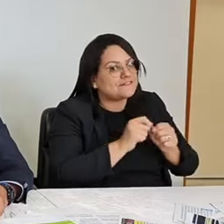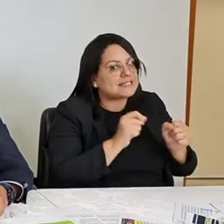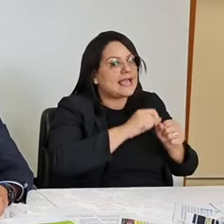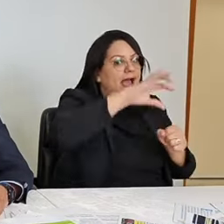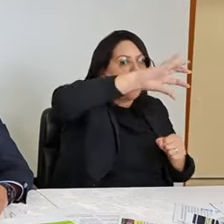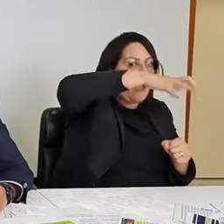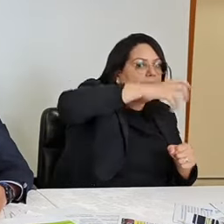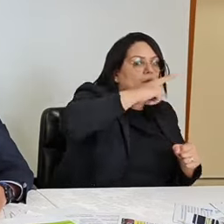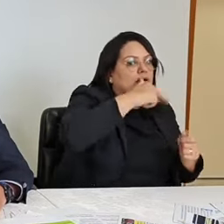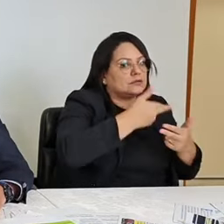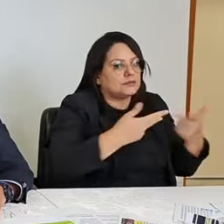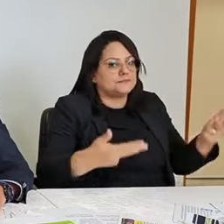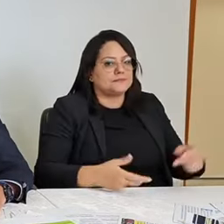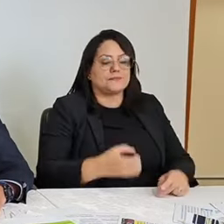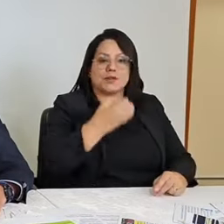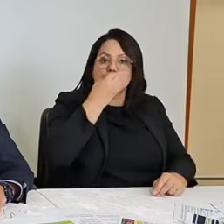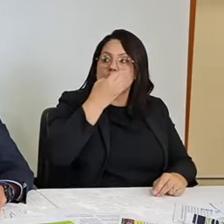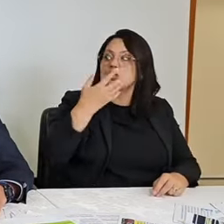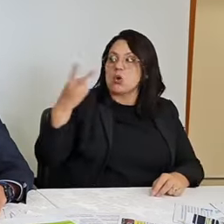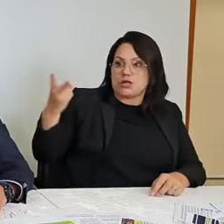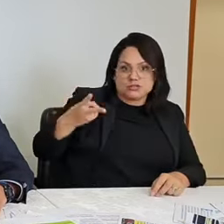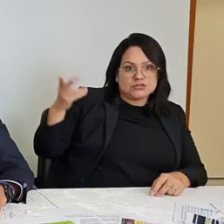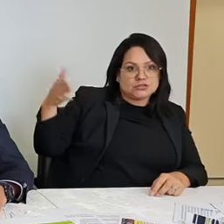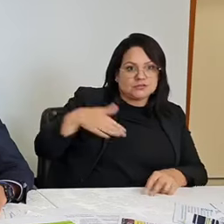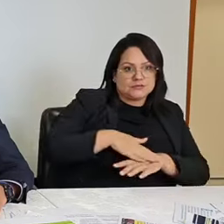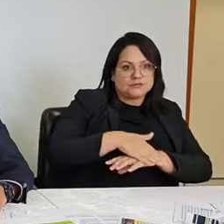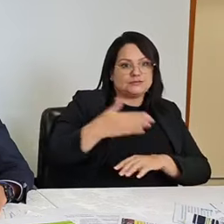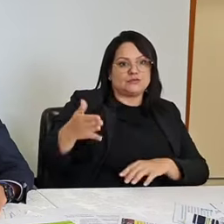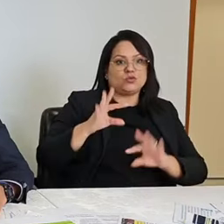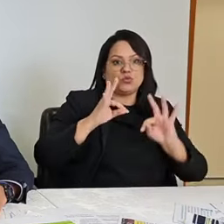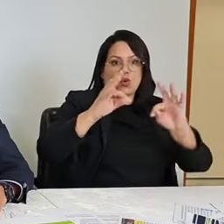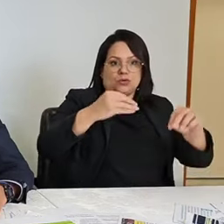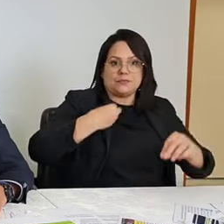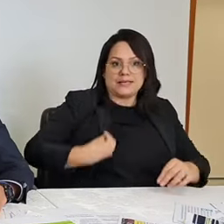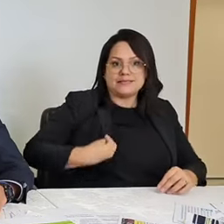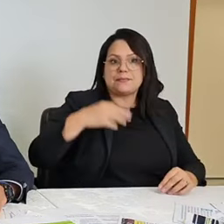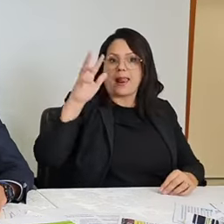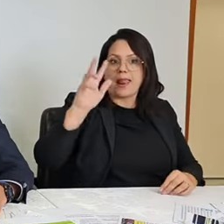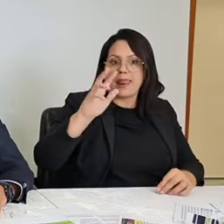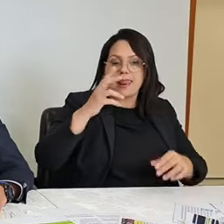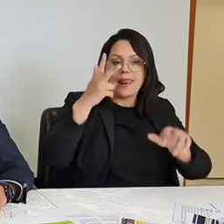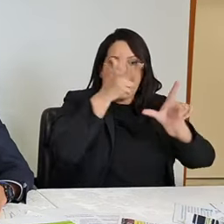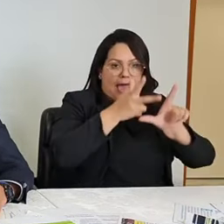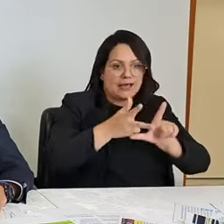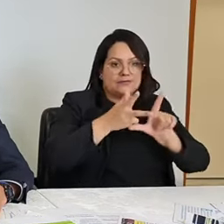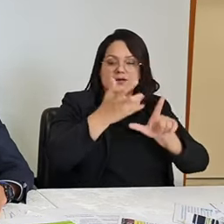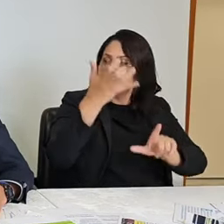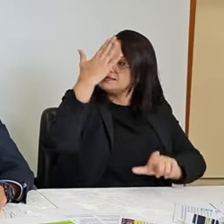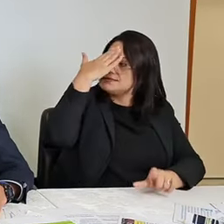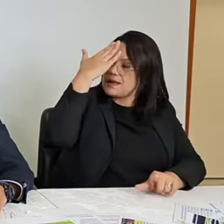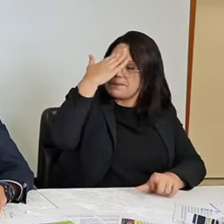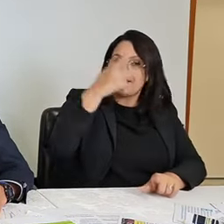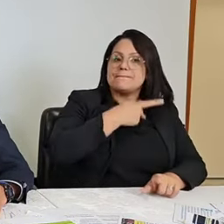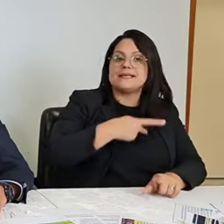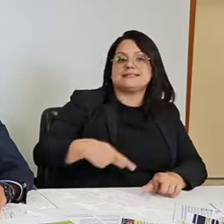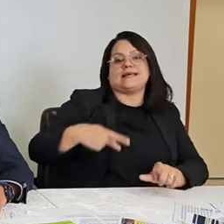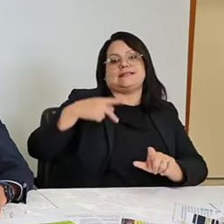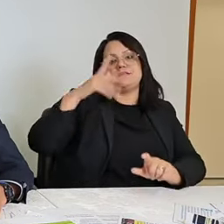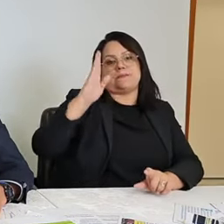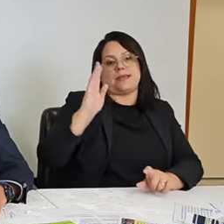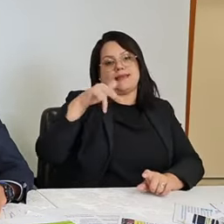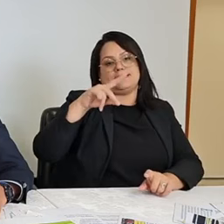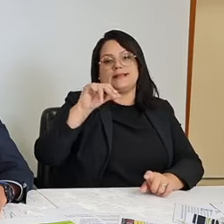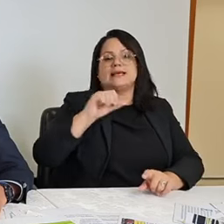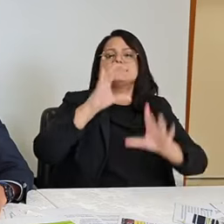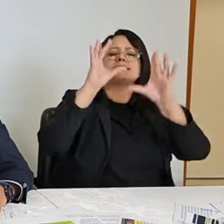Boa noite, presidente Bolsonaro, presidente Montezano e todos que participam dessa live. Eu gostaria de saber do presidente do BNDES mais